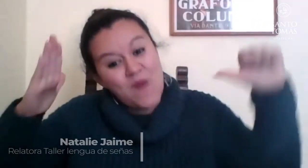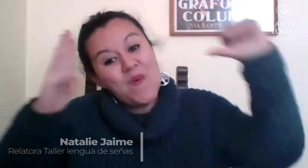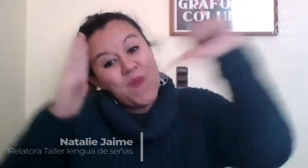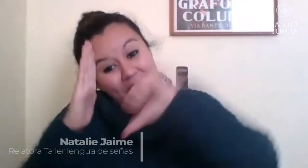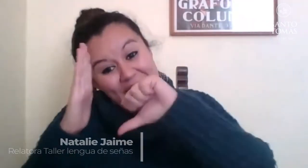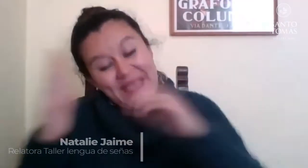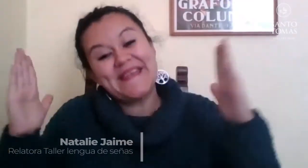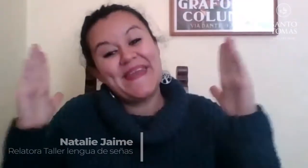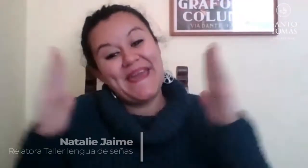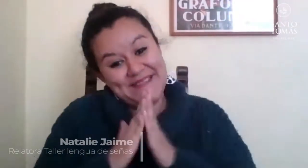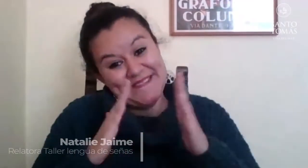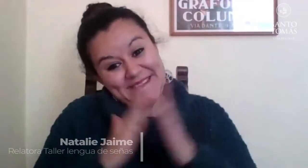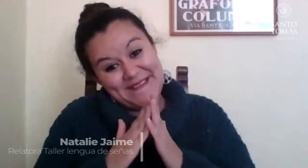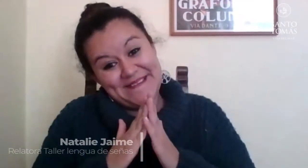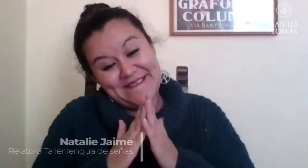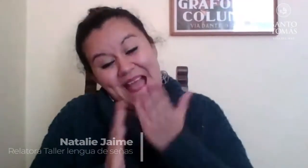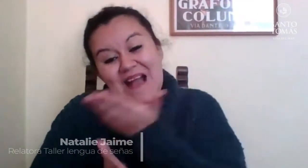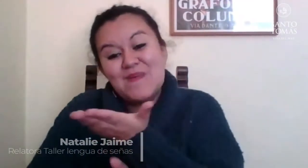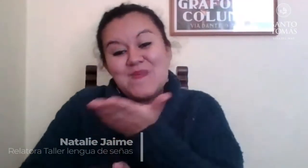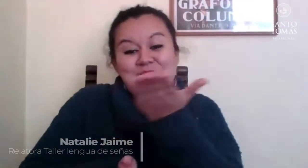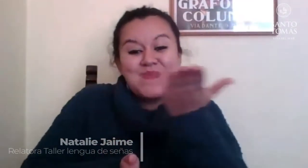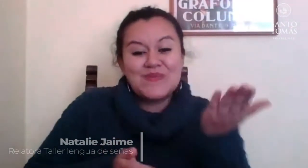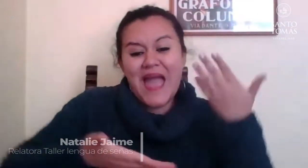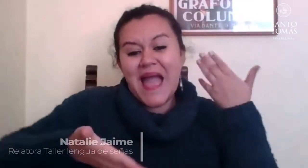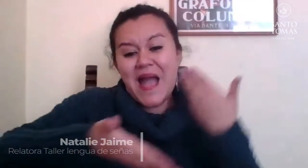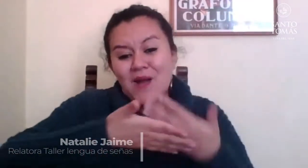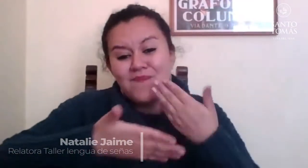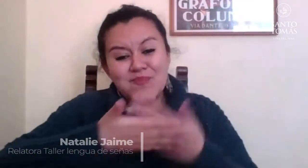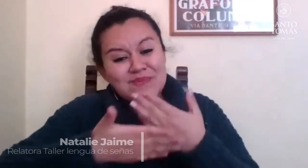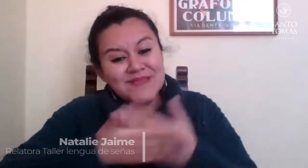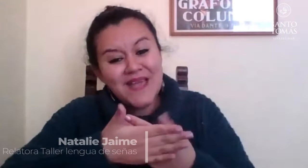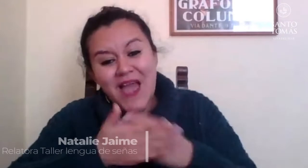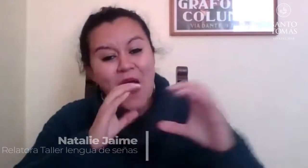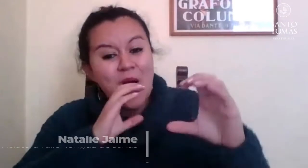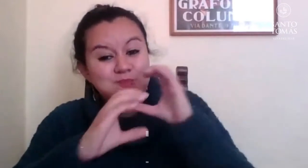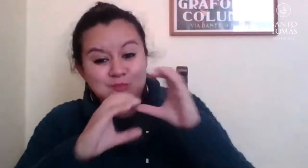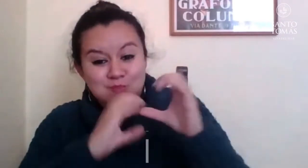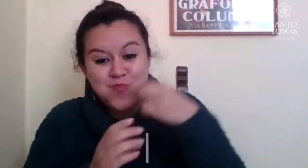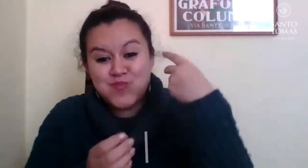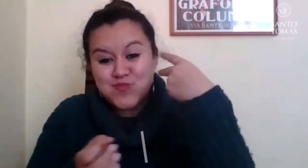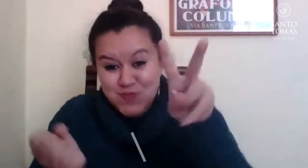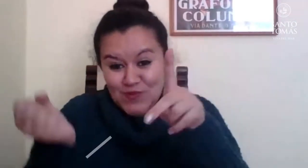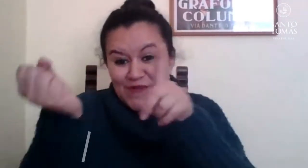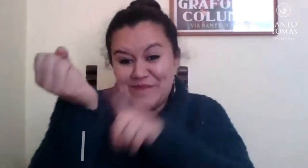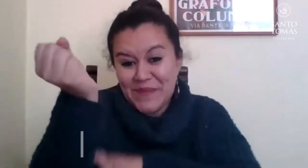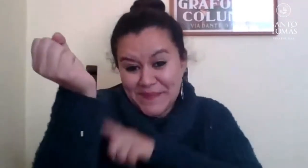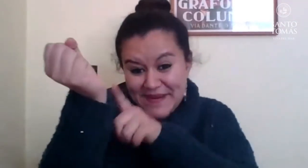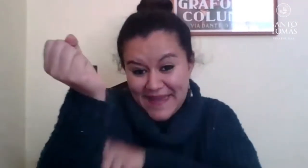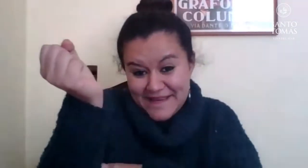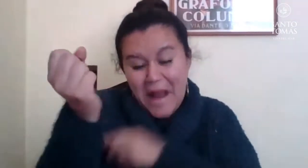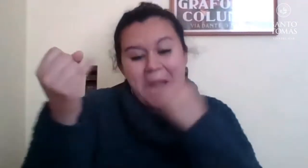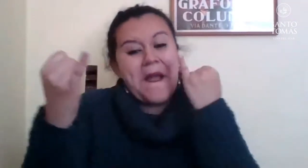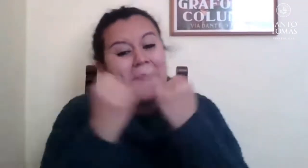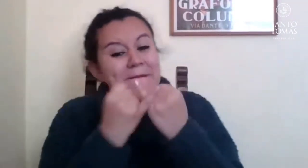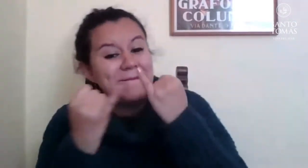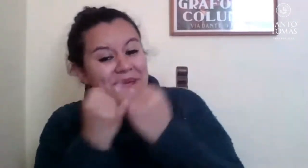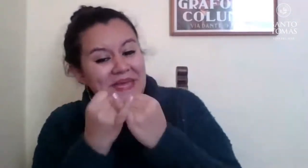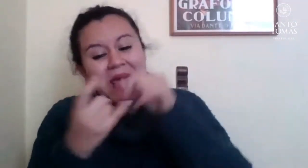clase. Ánimo entonces con la cuarentena que seguimos en la clase y también